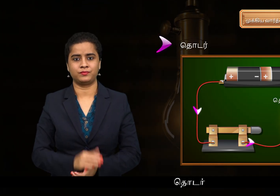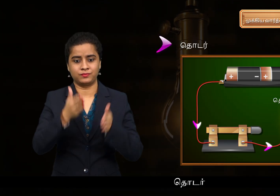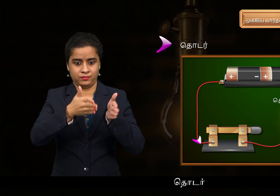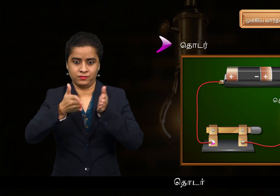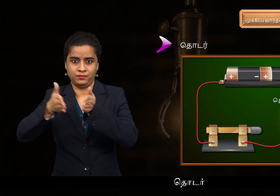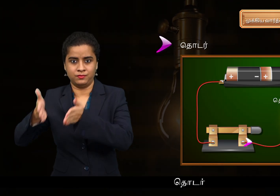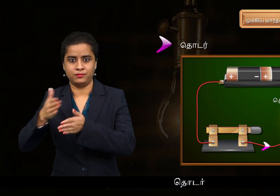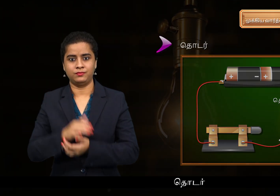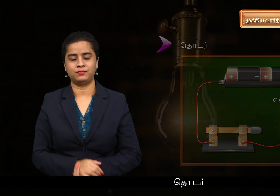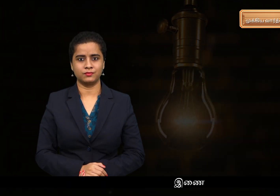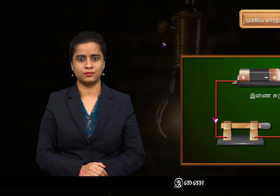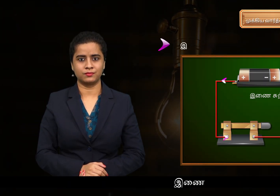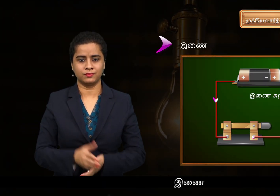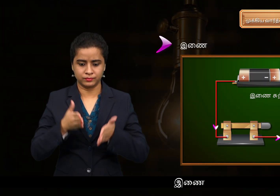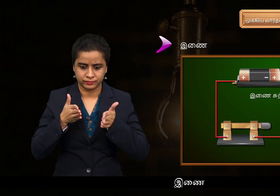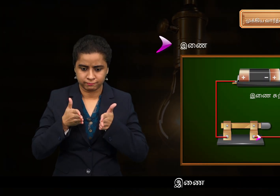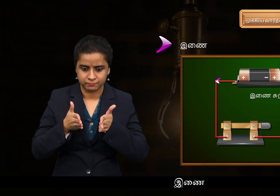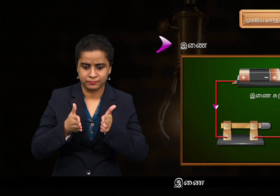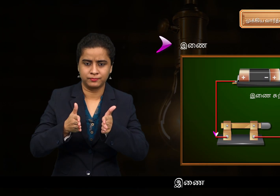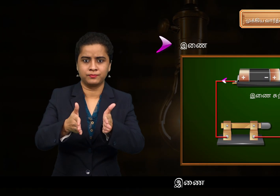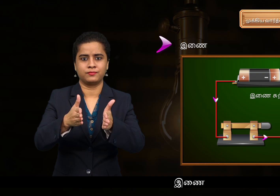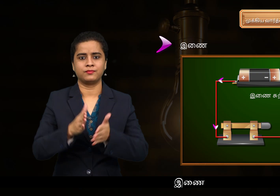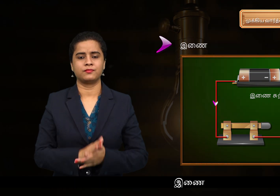தொடர், இணை,